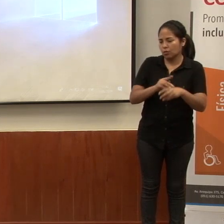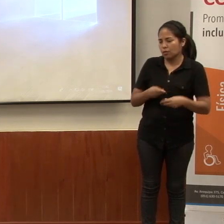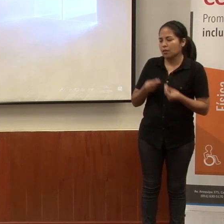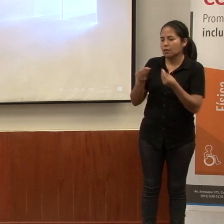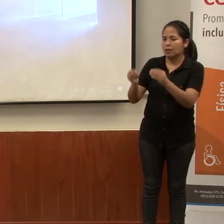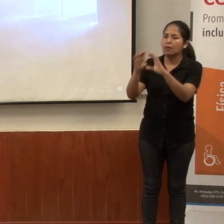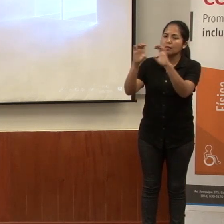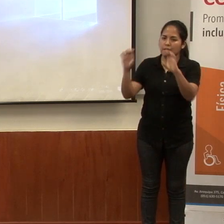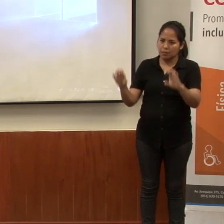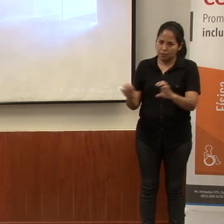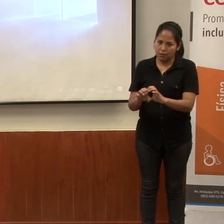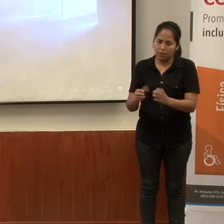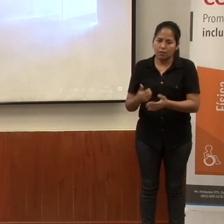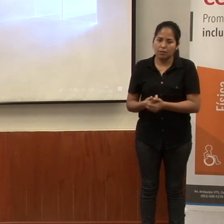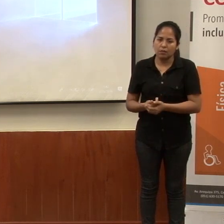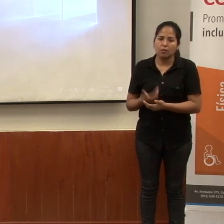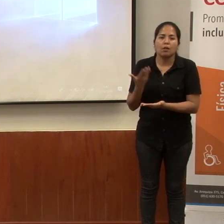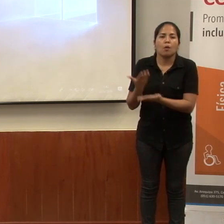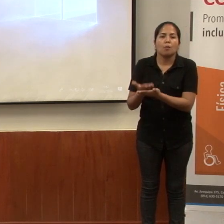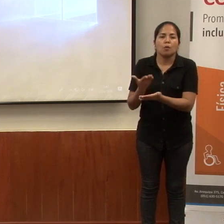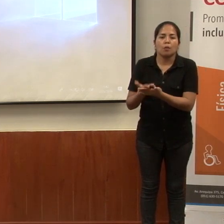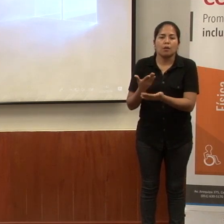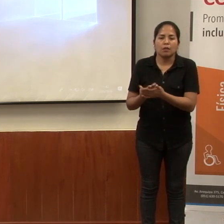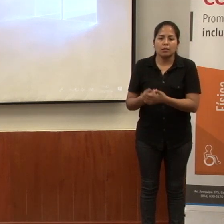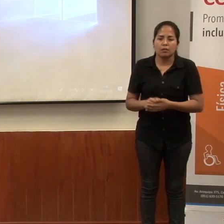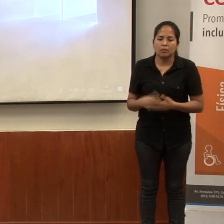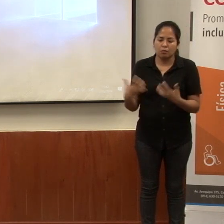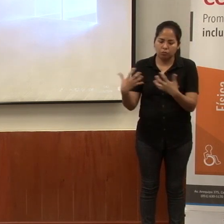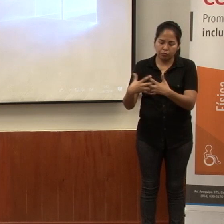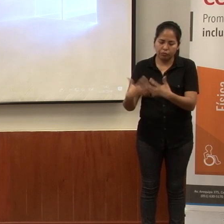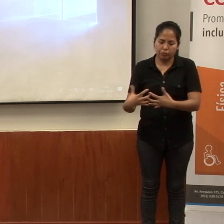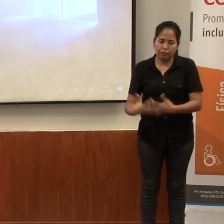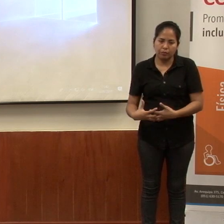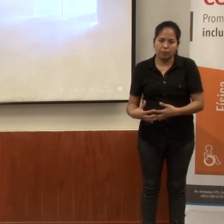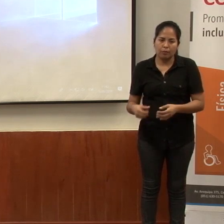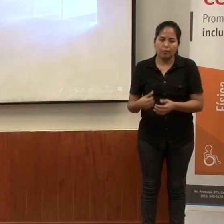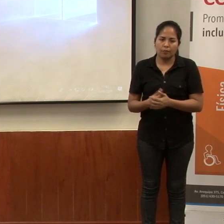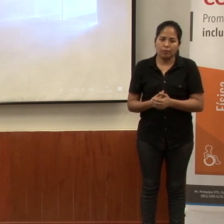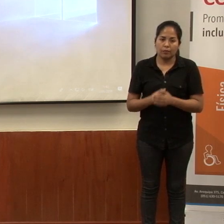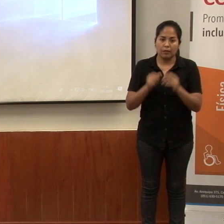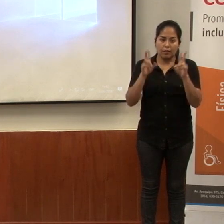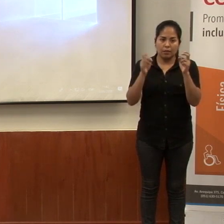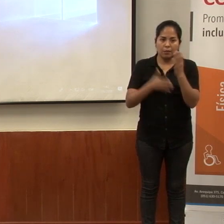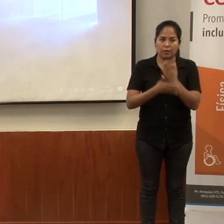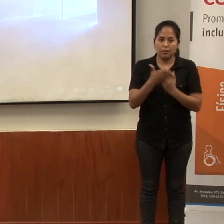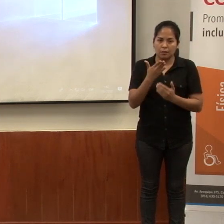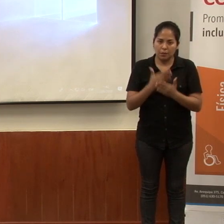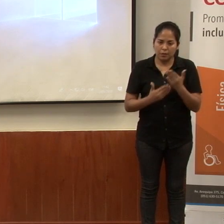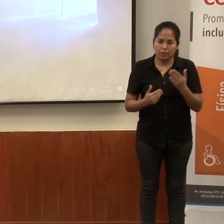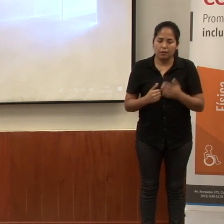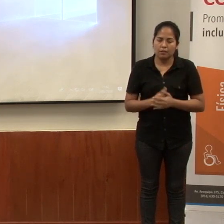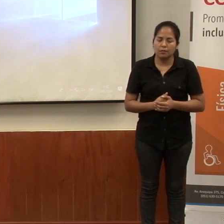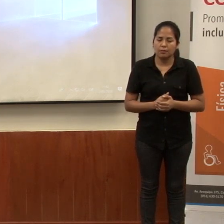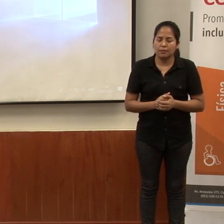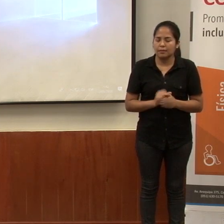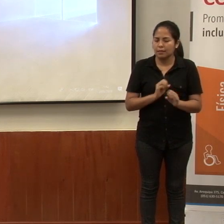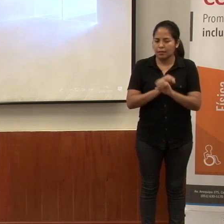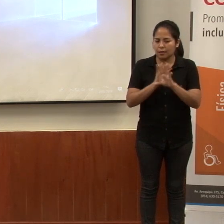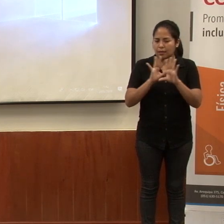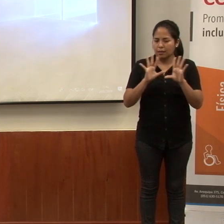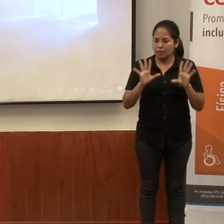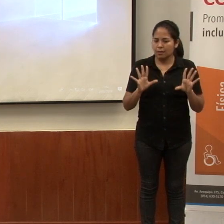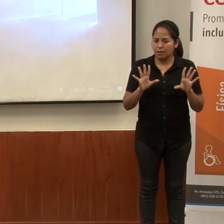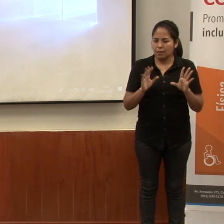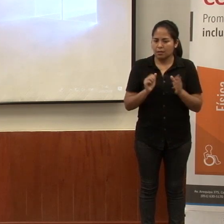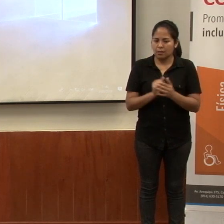dado así. Y estamos verificando los diagnósticos. Ahora, en el concepto de discapacidad, estamos muy claros alineados